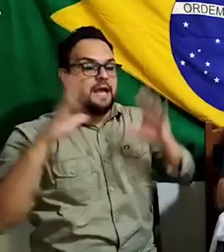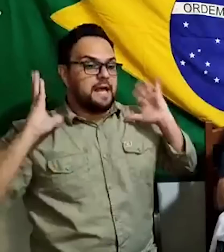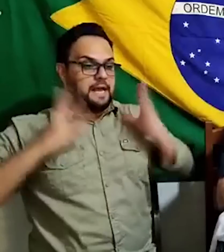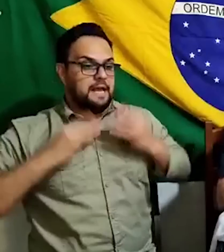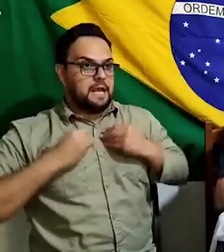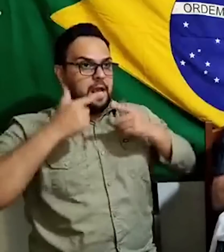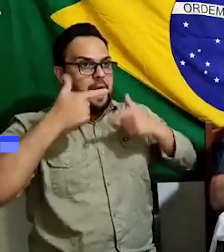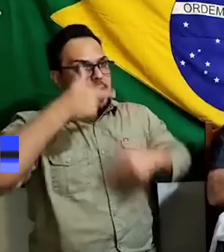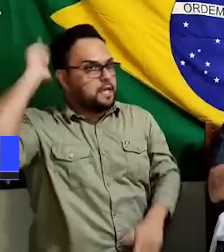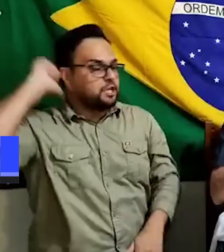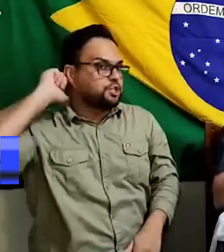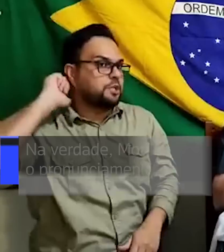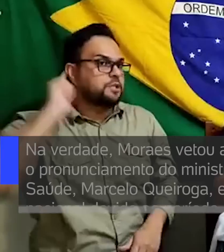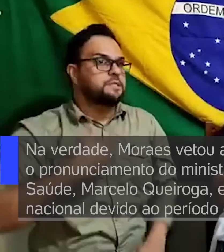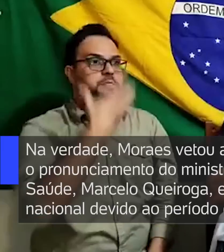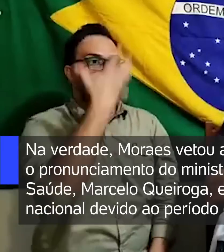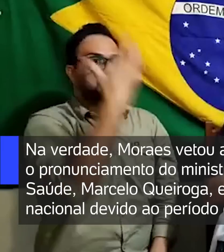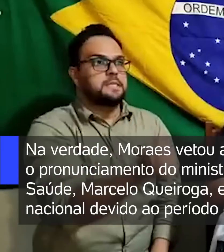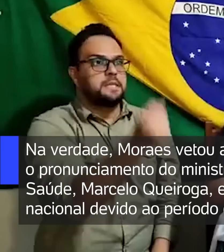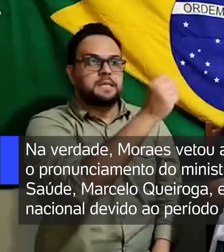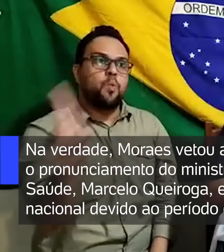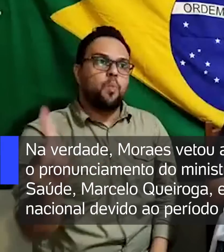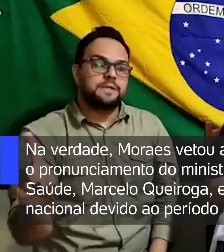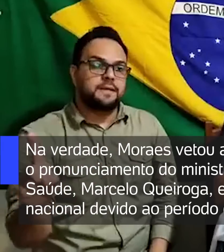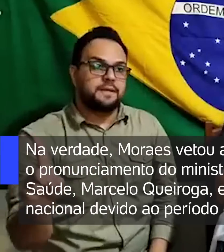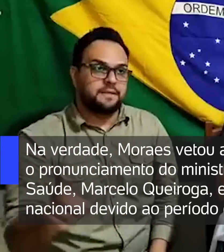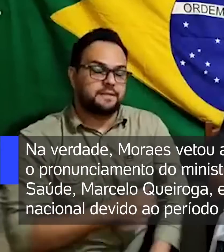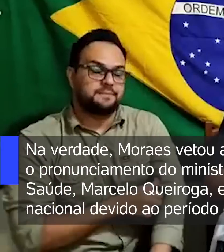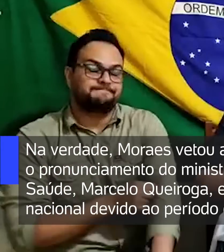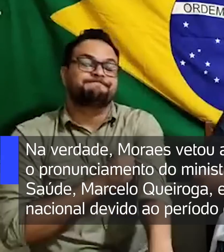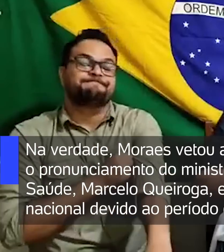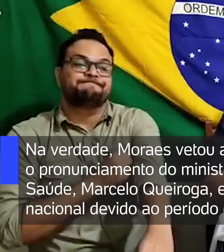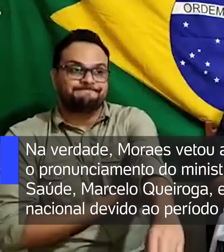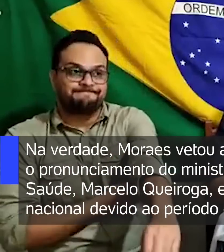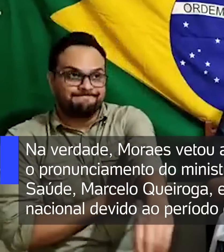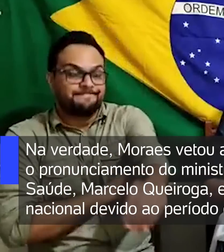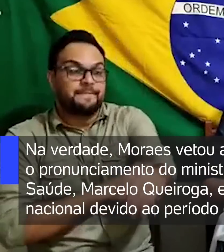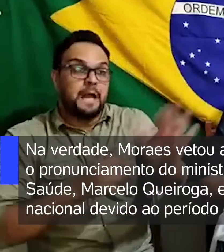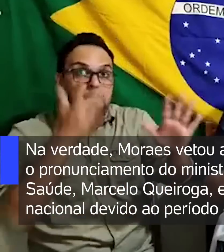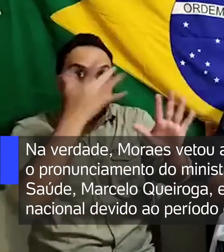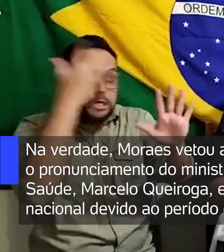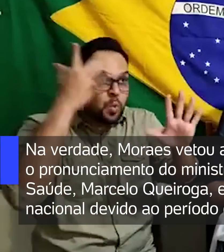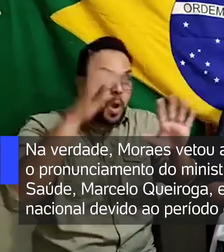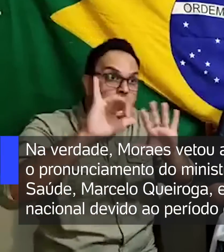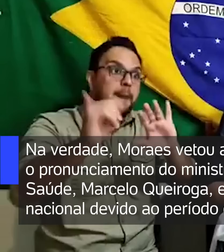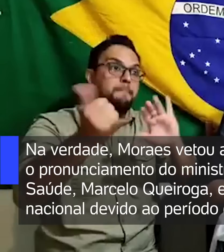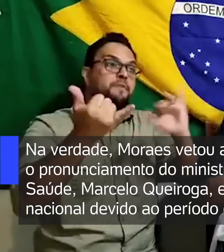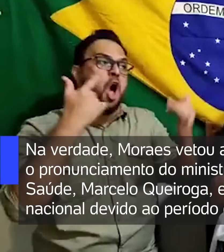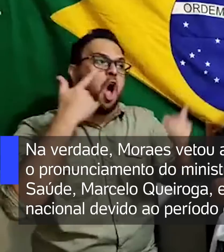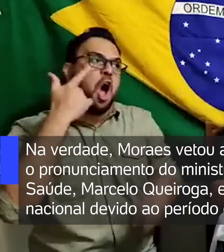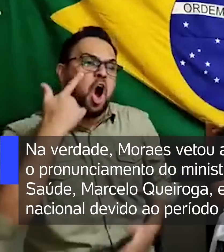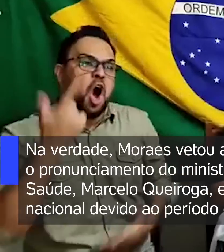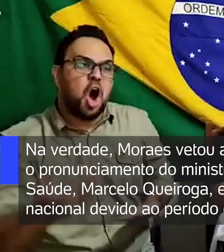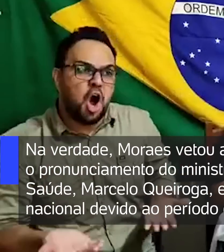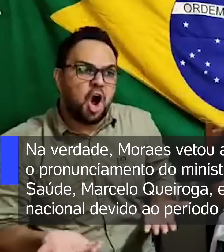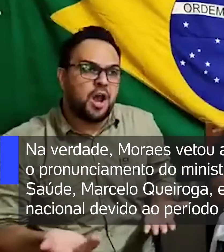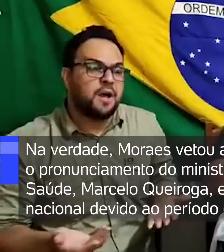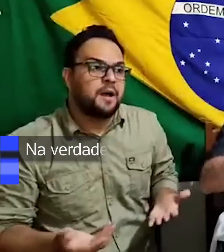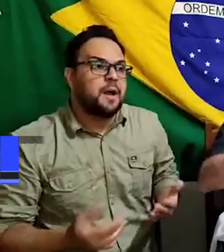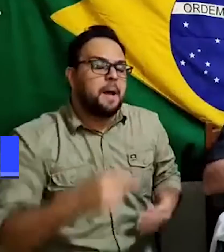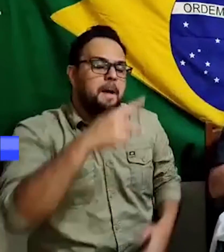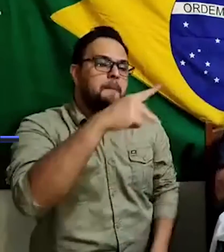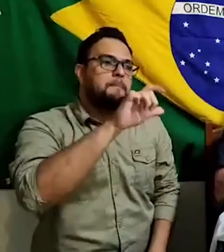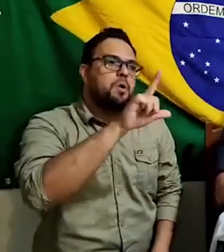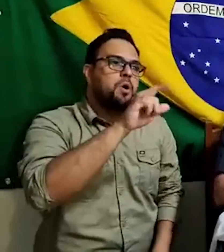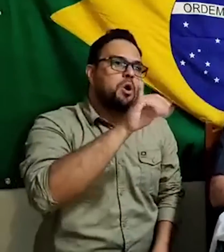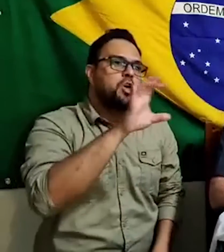nega essa campanha de vacinação. E daí o pessoal começa a aproveitar, né? Olha, não vão vacinar contra a pólio,